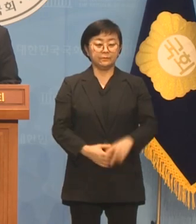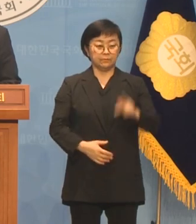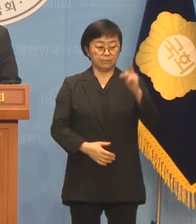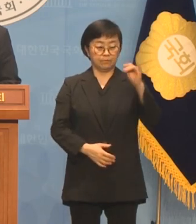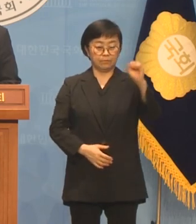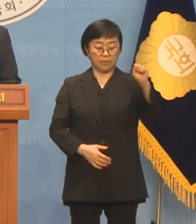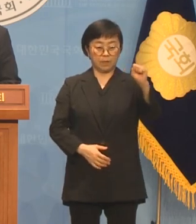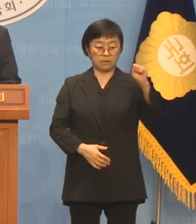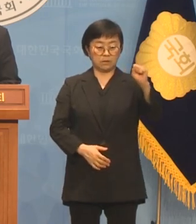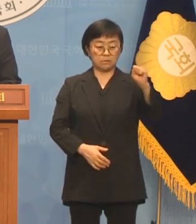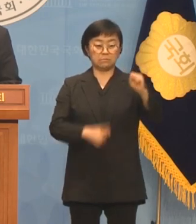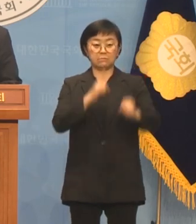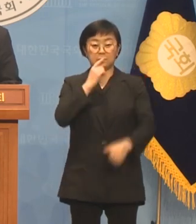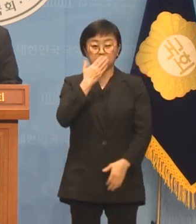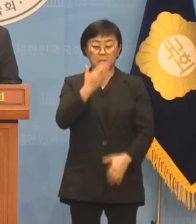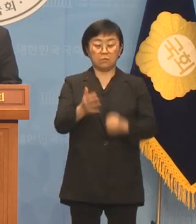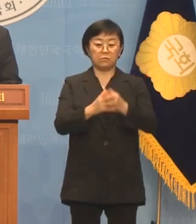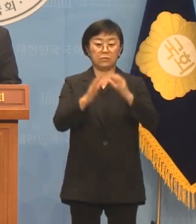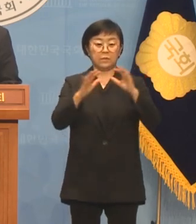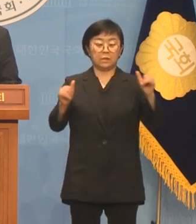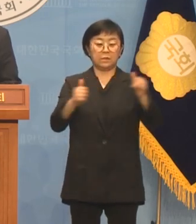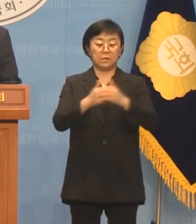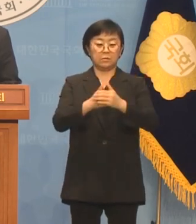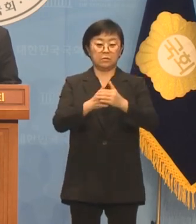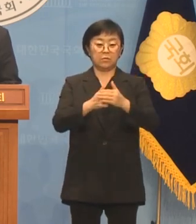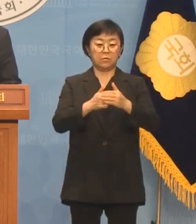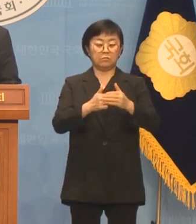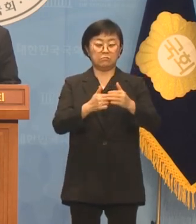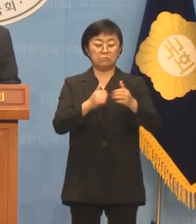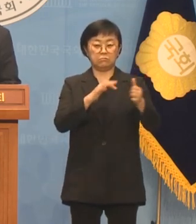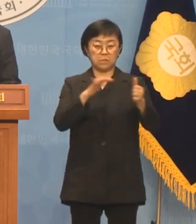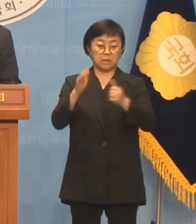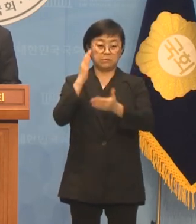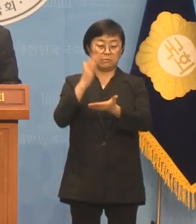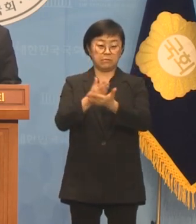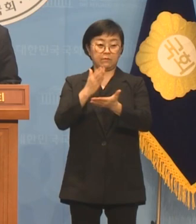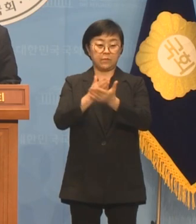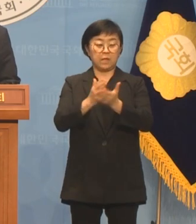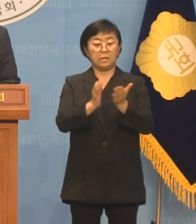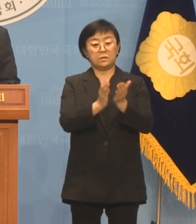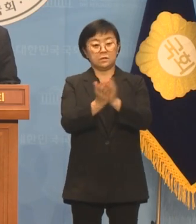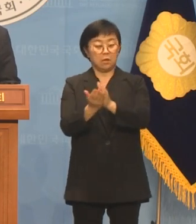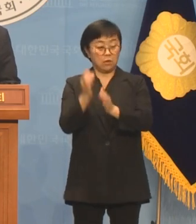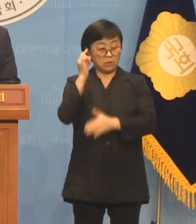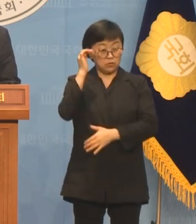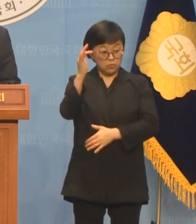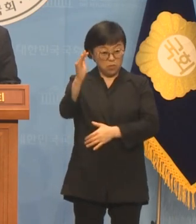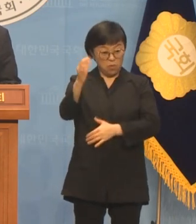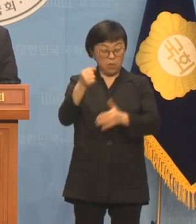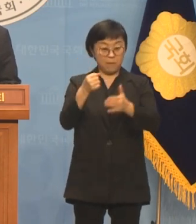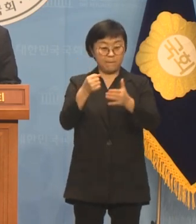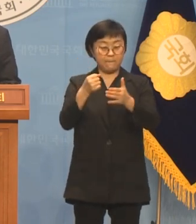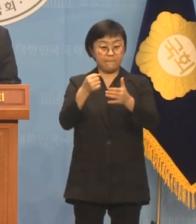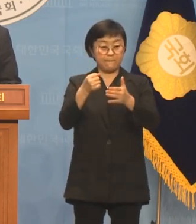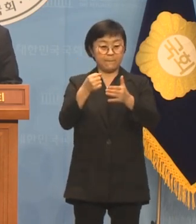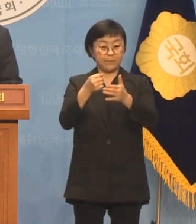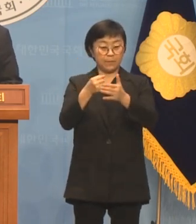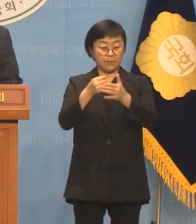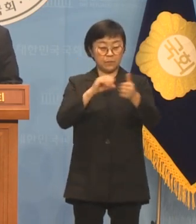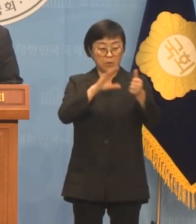KBS는 되도 않는 소리로 국민을 미혹하려 들지 말고 세월호 추모 다큐 상영 중단